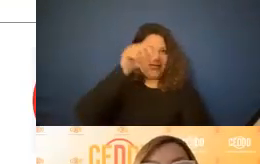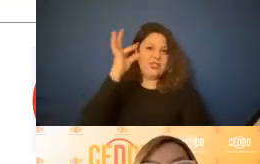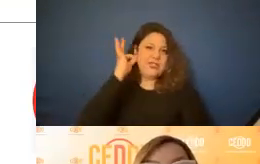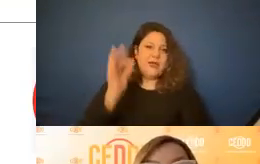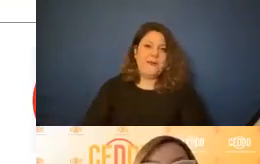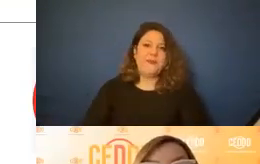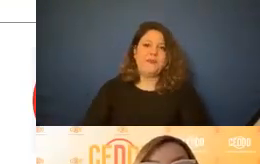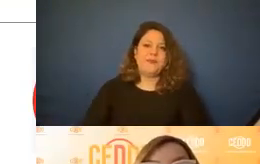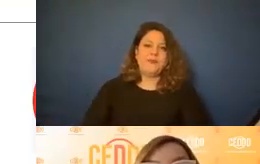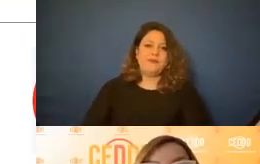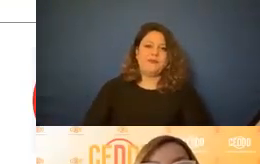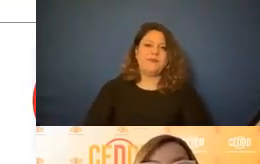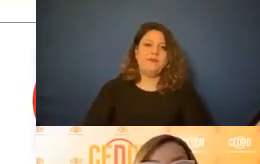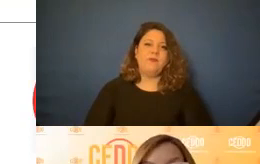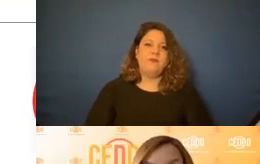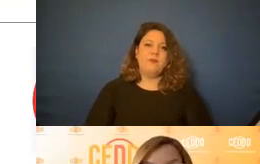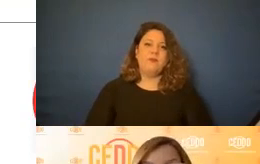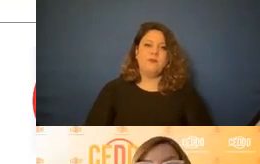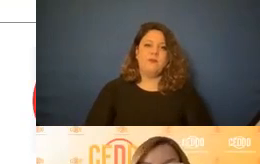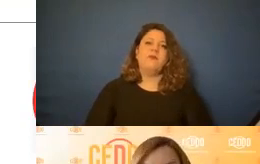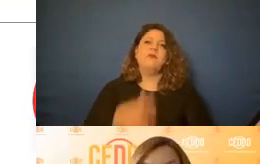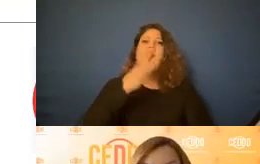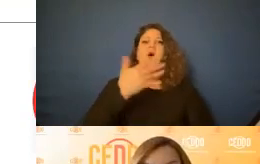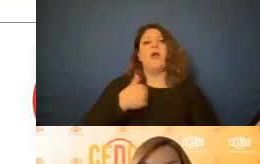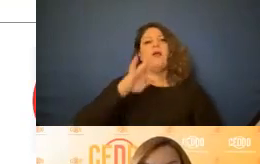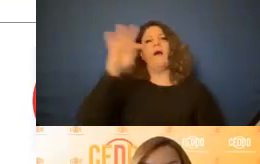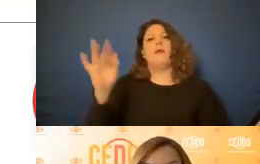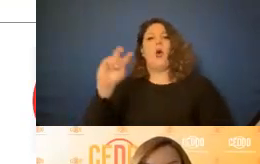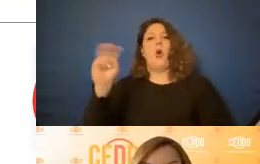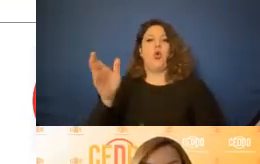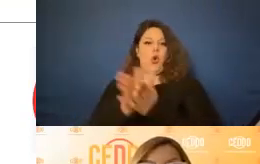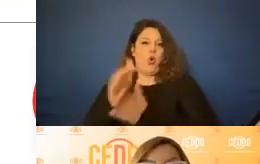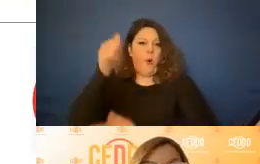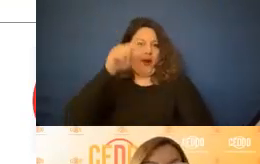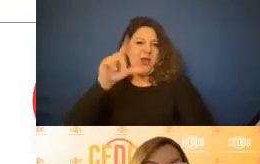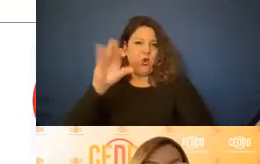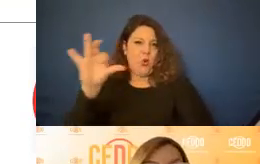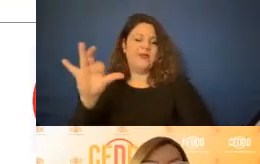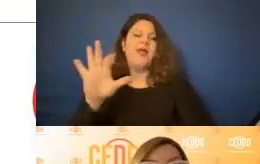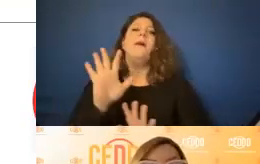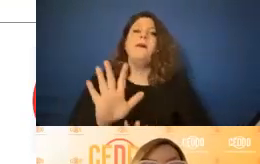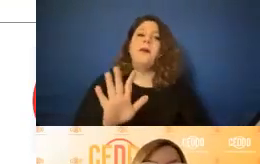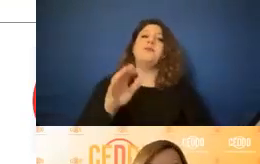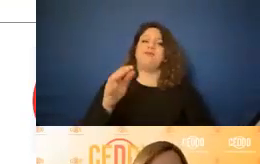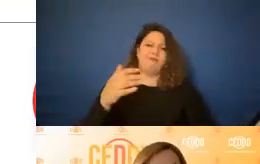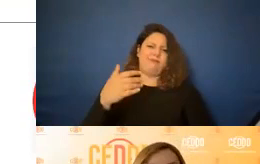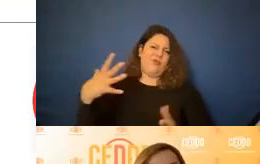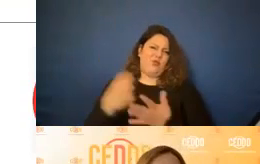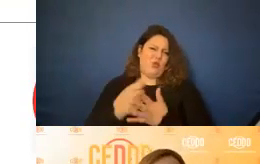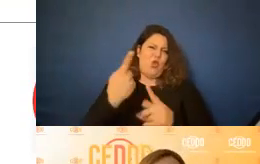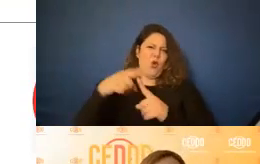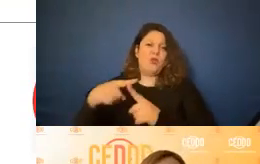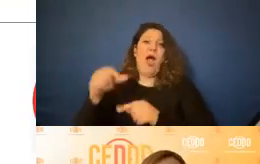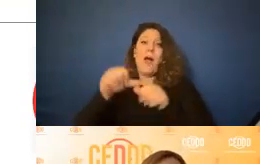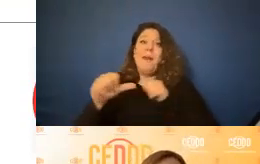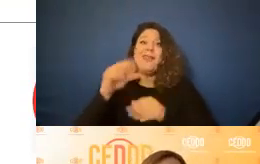Ante todo esto, porque voy a dejar la palabra ya a mi compañero Luis, hay un rayo de luz en todo esto, ¿no? Que es a partir de septiembre de